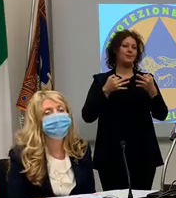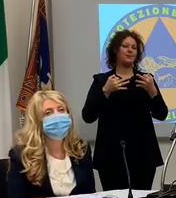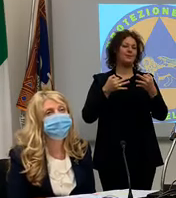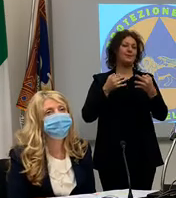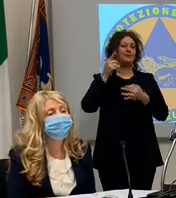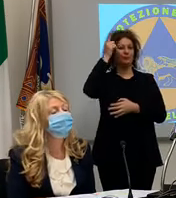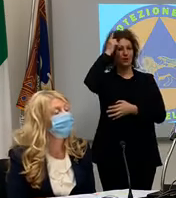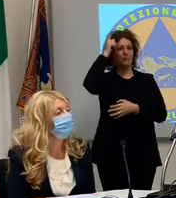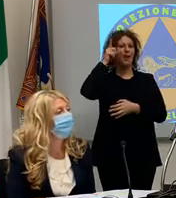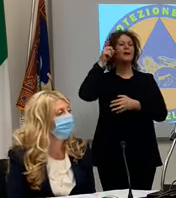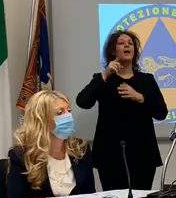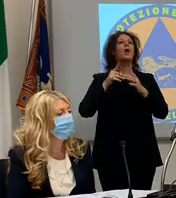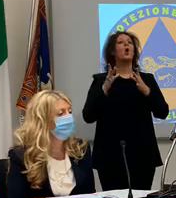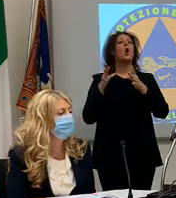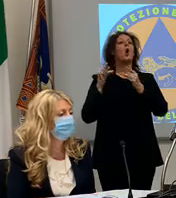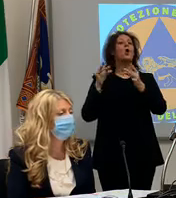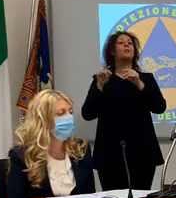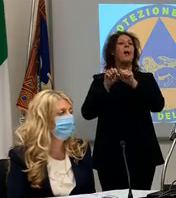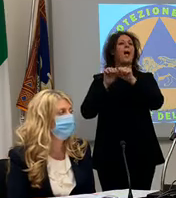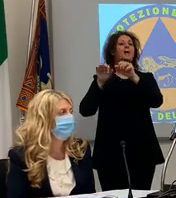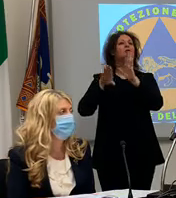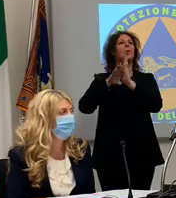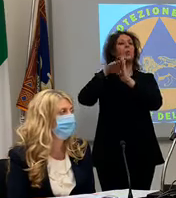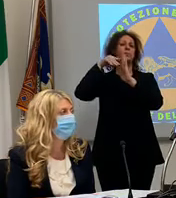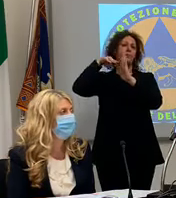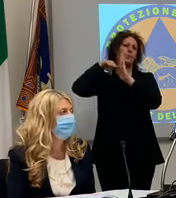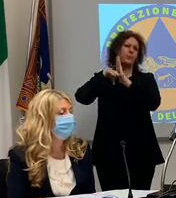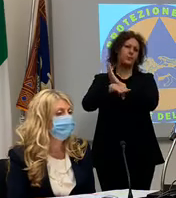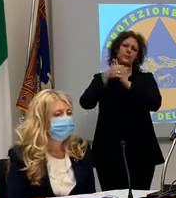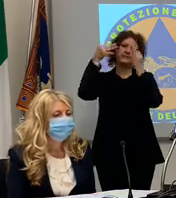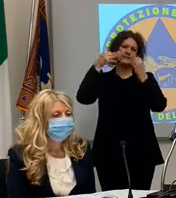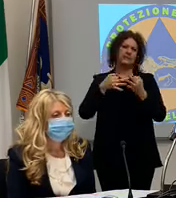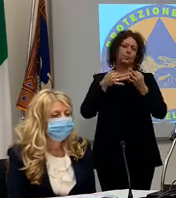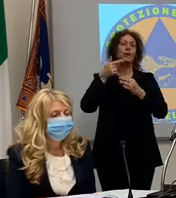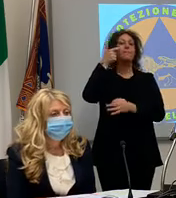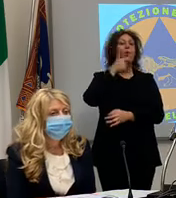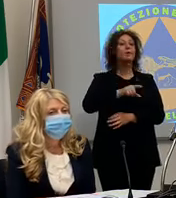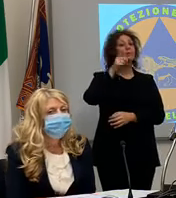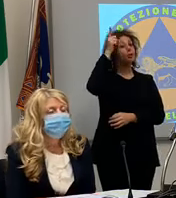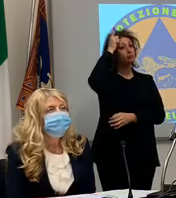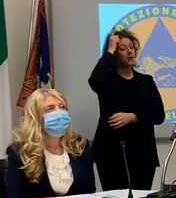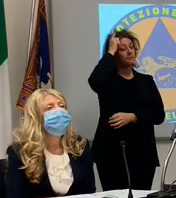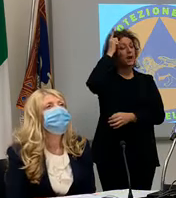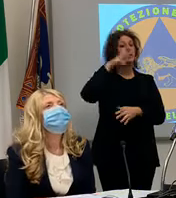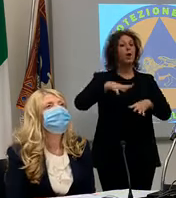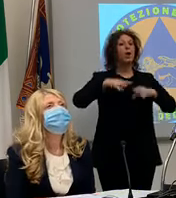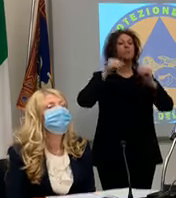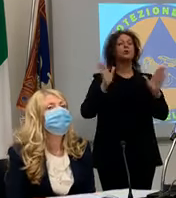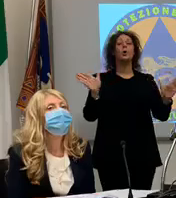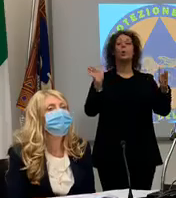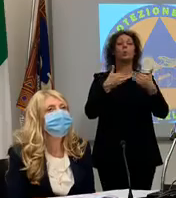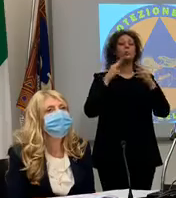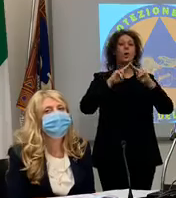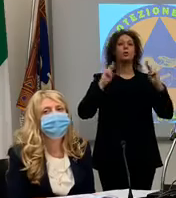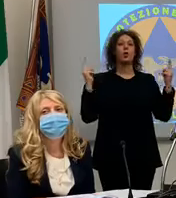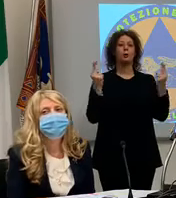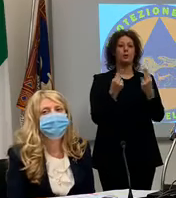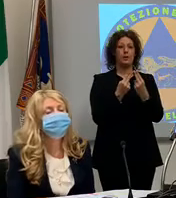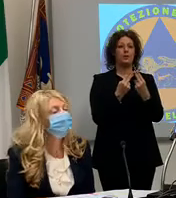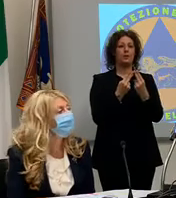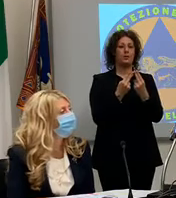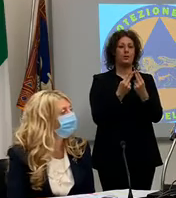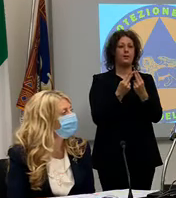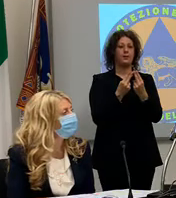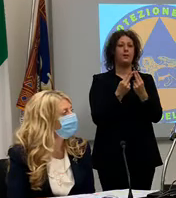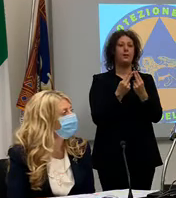sue curve di contagio Germania fa un lockdown dal 10 dal dal da Scusatemi